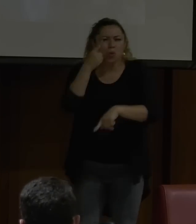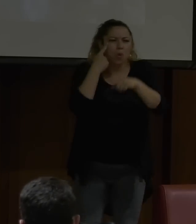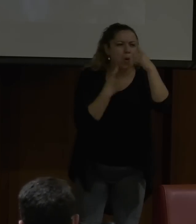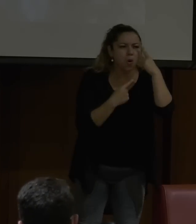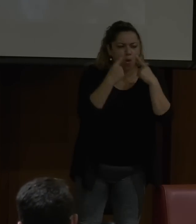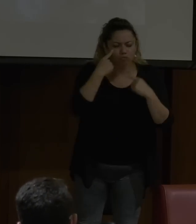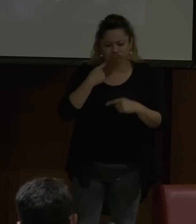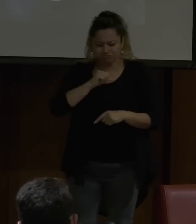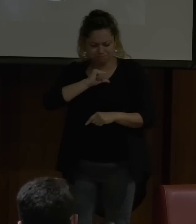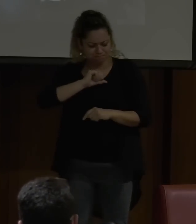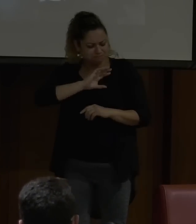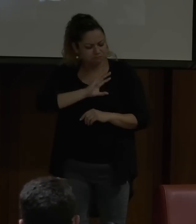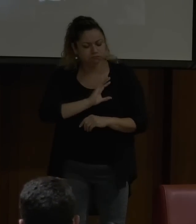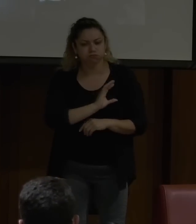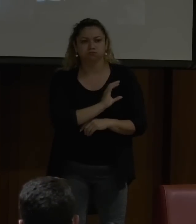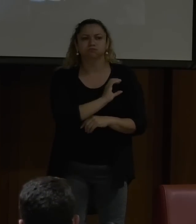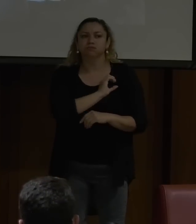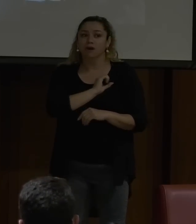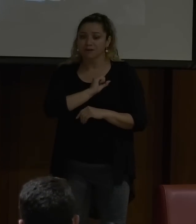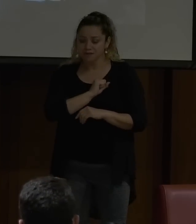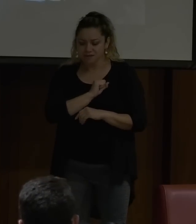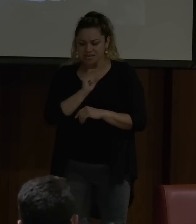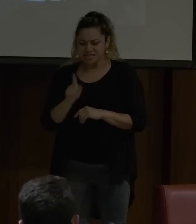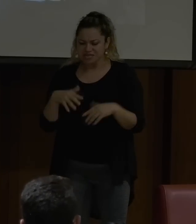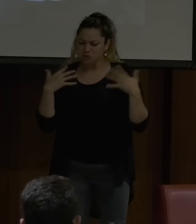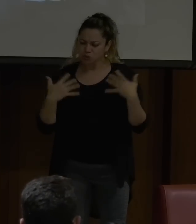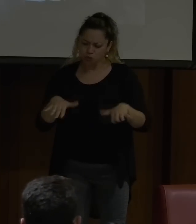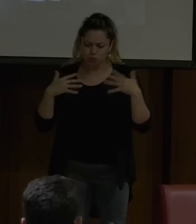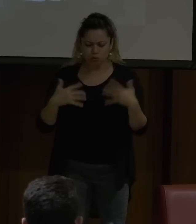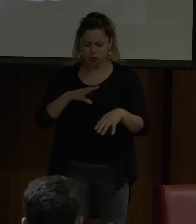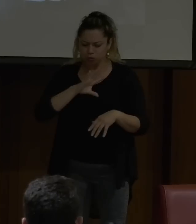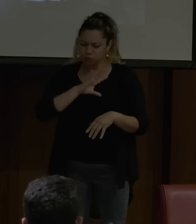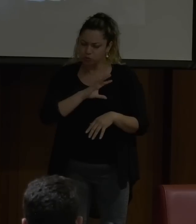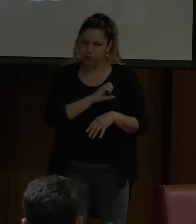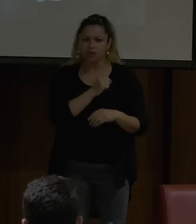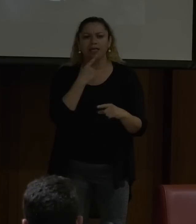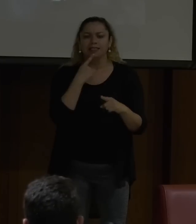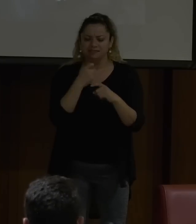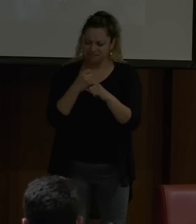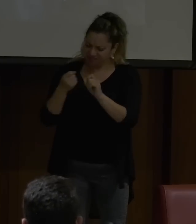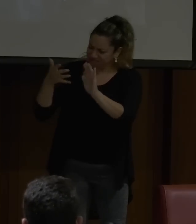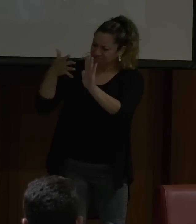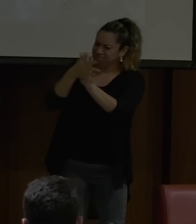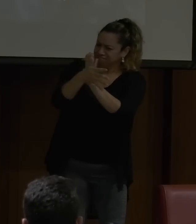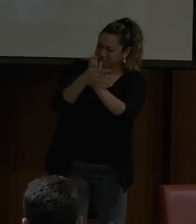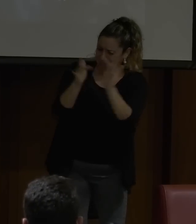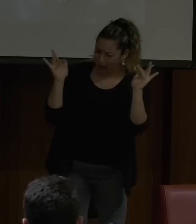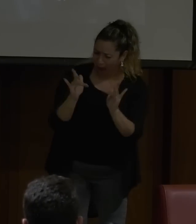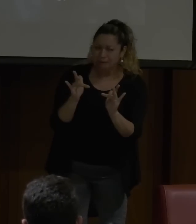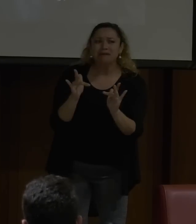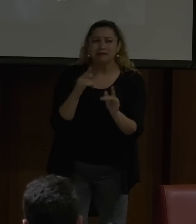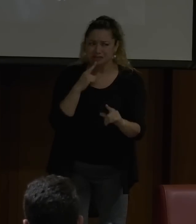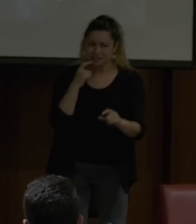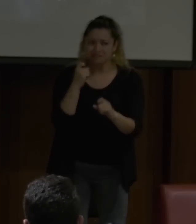de sufrimiento, fue tan grande su tormento que es muy difícil contar. Dicen